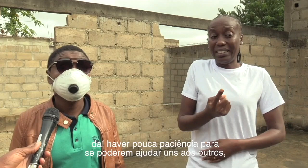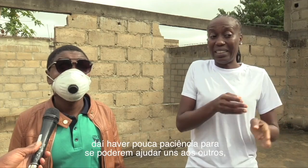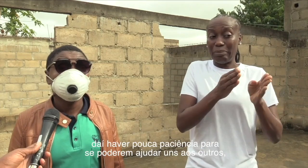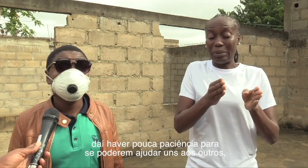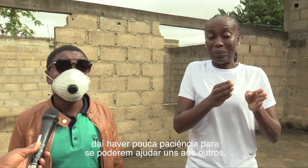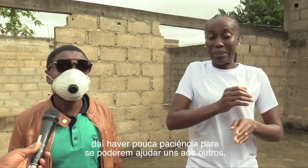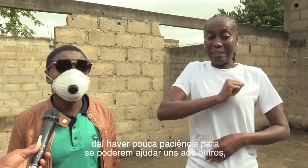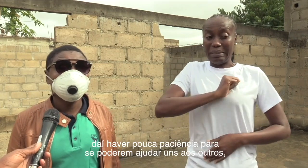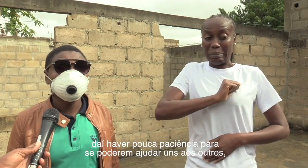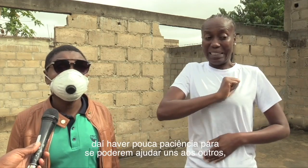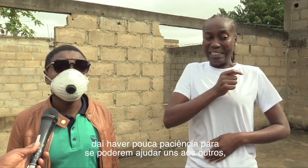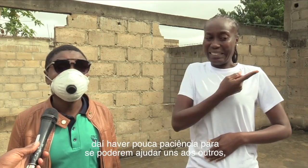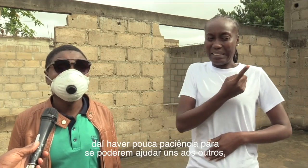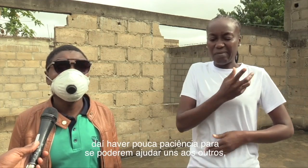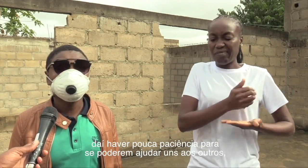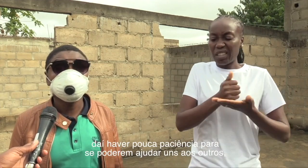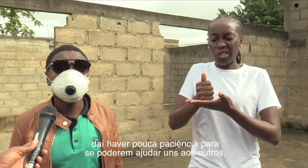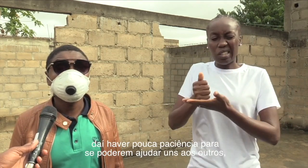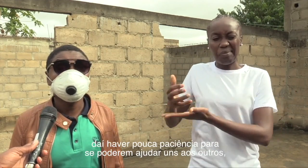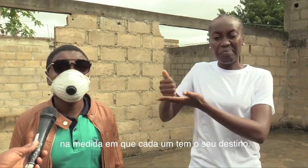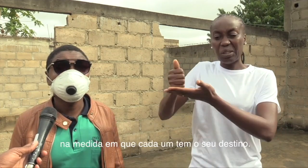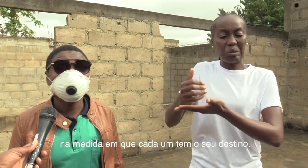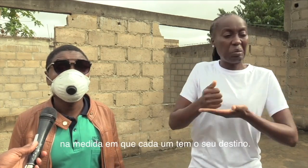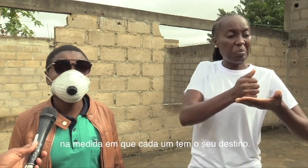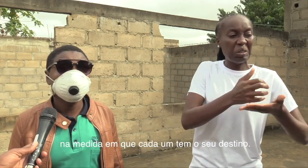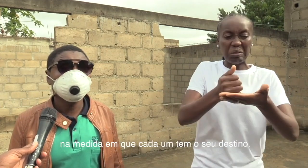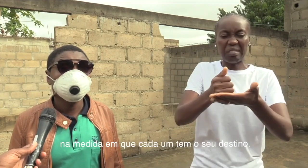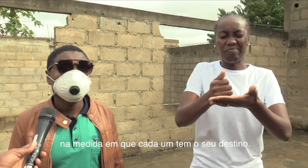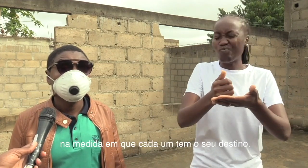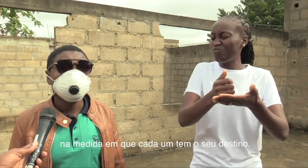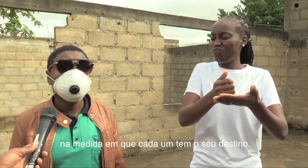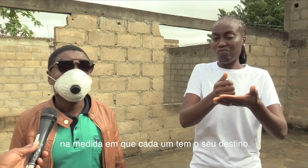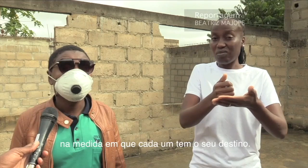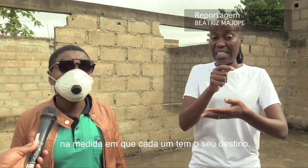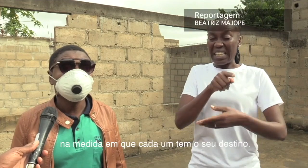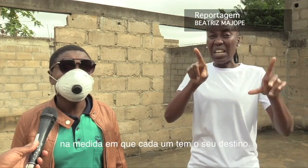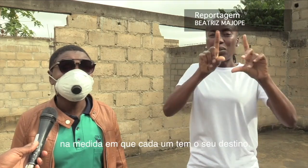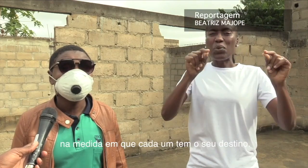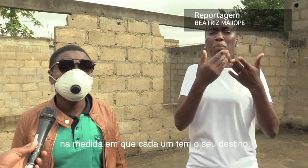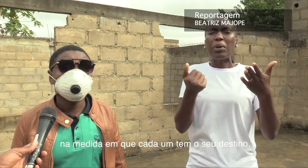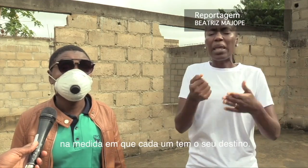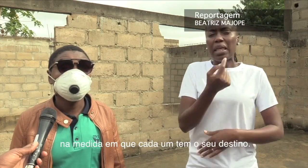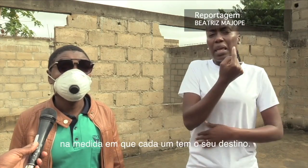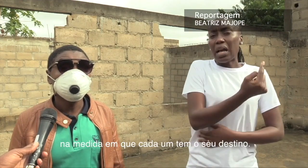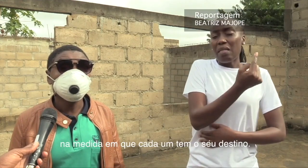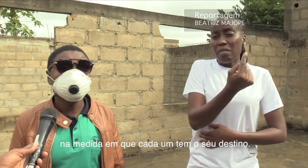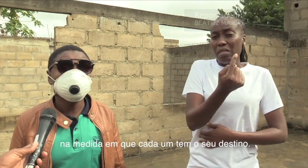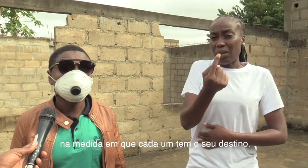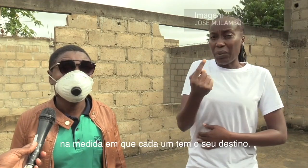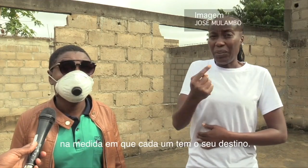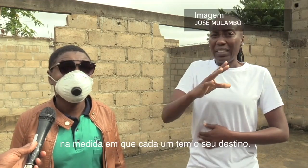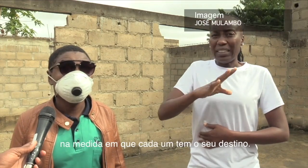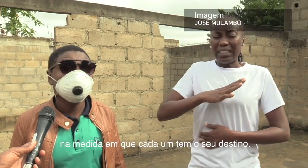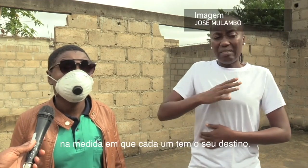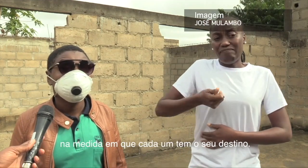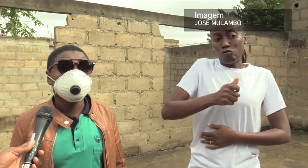poder ajudarem-se uns aos outros na medida em que cada um tem, tem, tem o seu